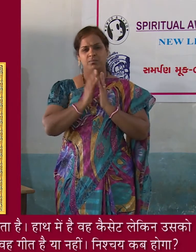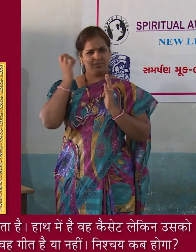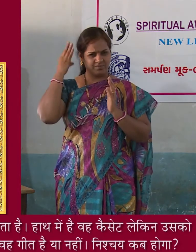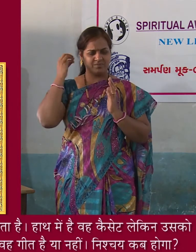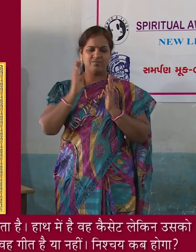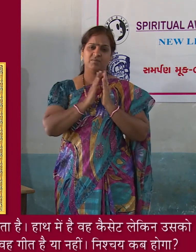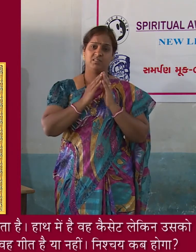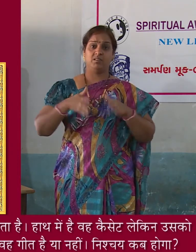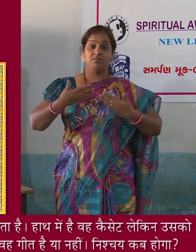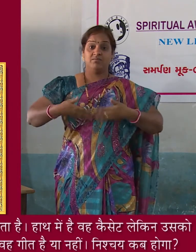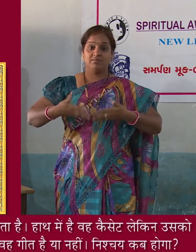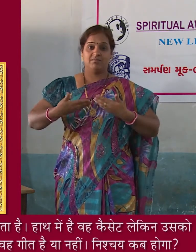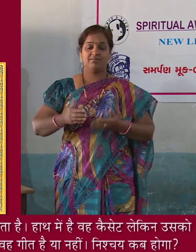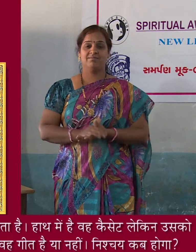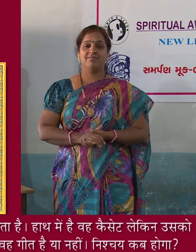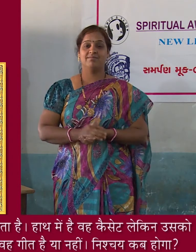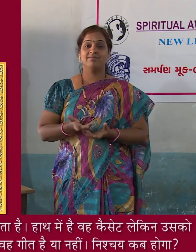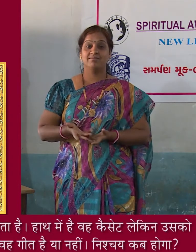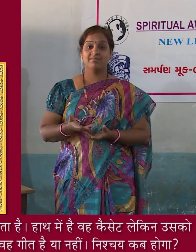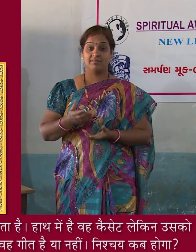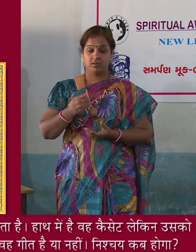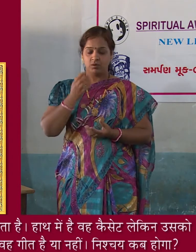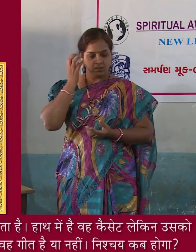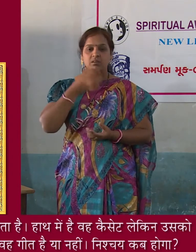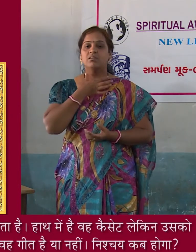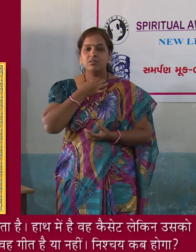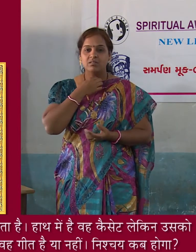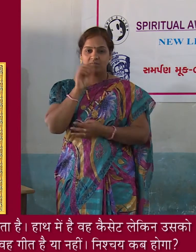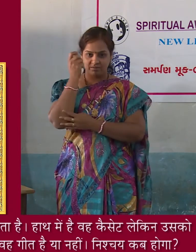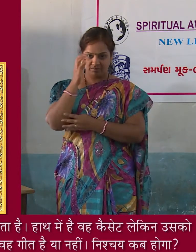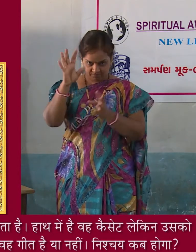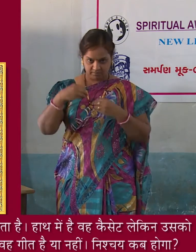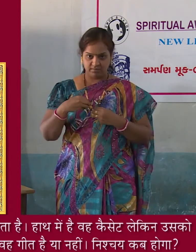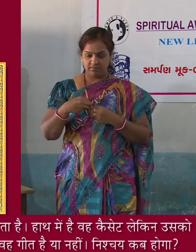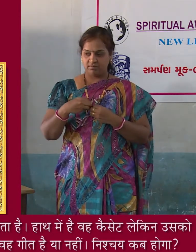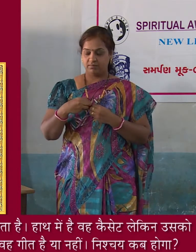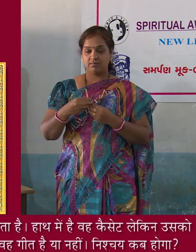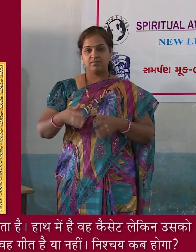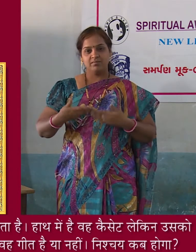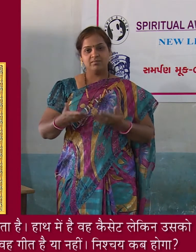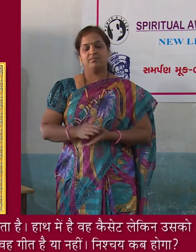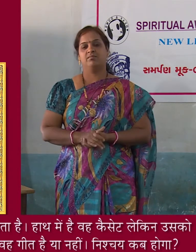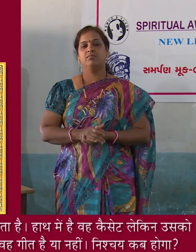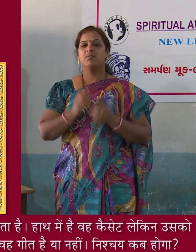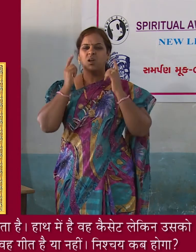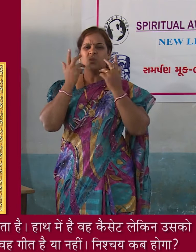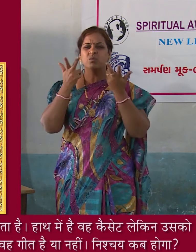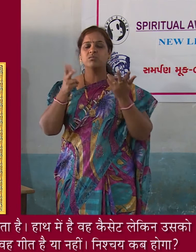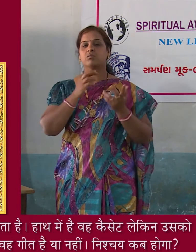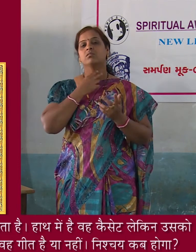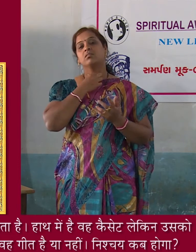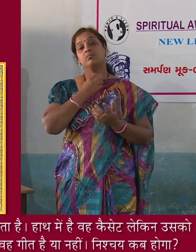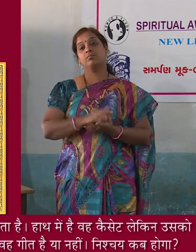कैसे ले आता है, खरीद कर लेता है। लेकिन हाथ में उसके वो कैसेट, उसको निश्चय नहीं